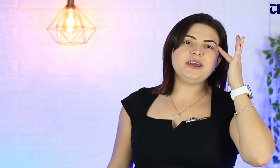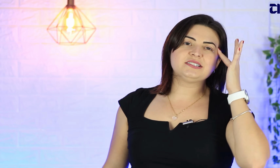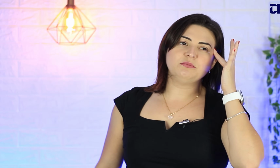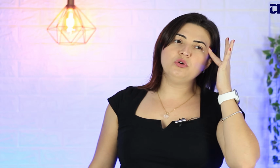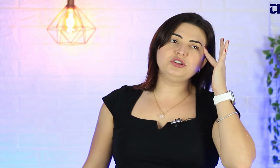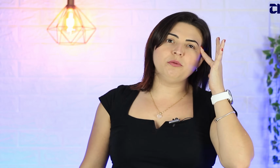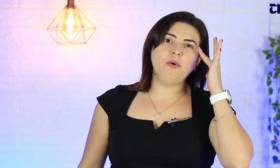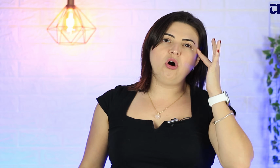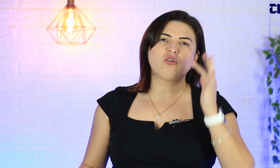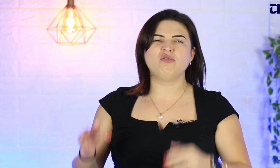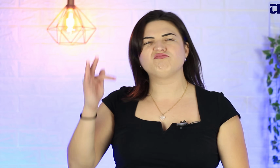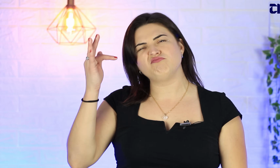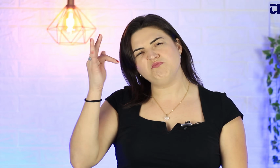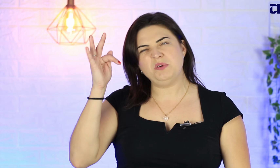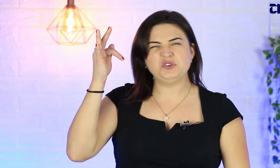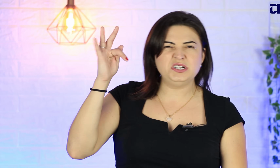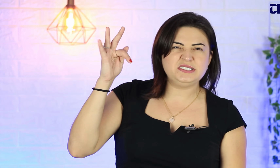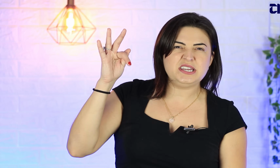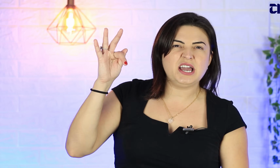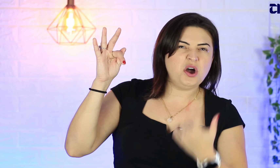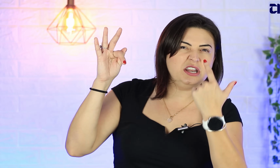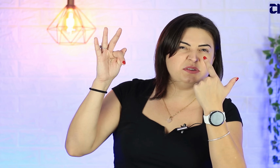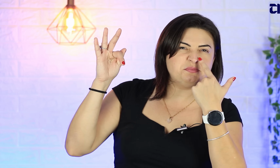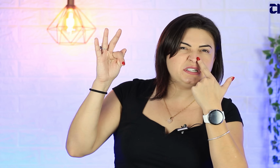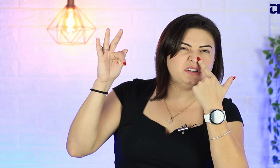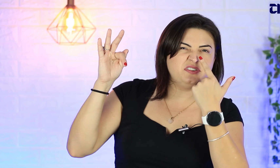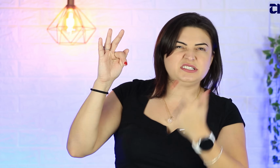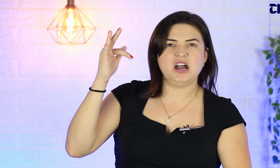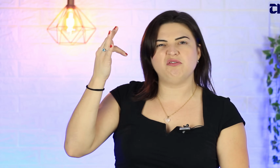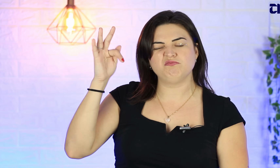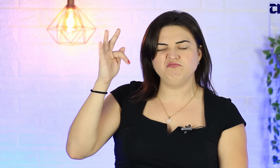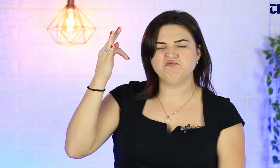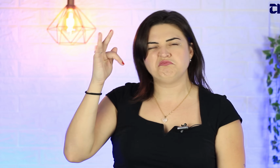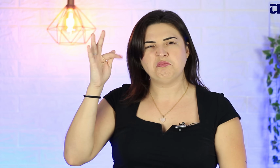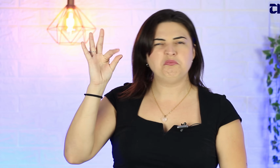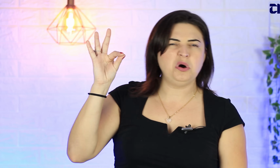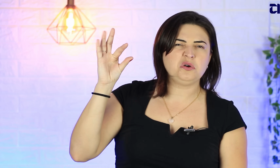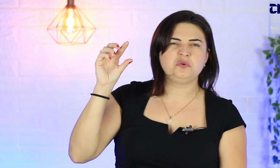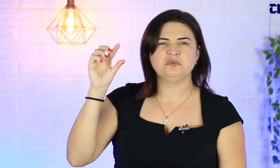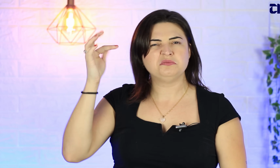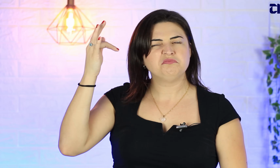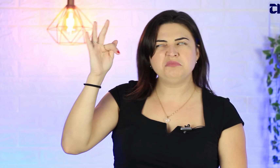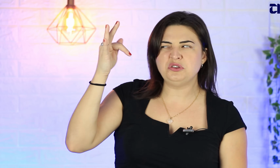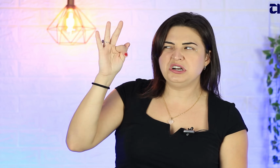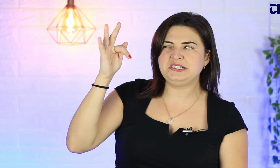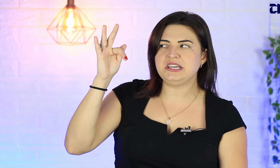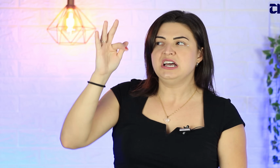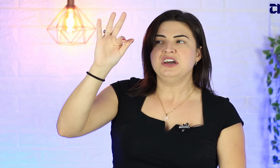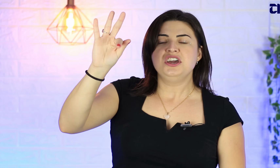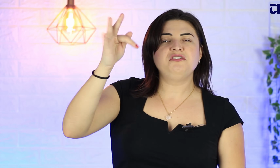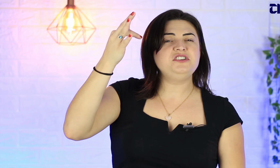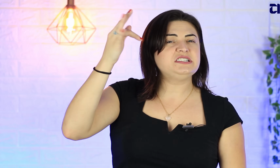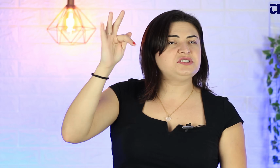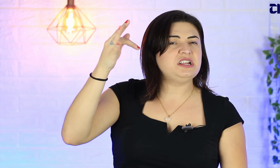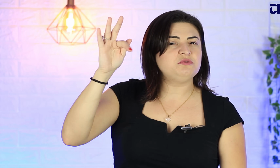cabeça, muito ou pouco? Uma dorzinha. Olha a minha expressão facial. Pouco. Uma dorzinha. Eu fiz um sinal